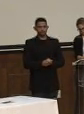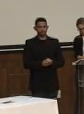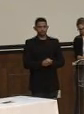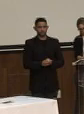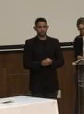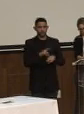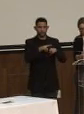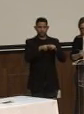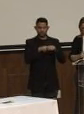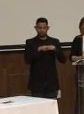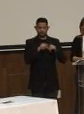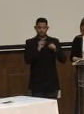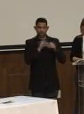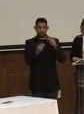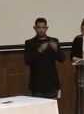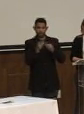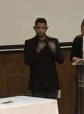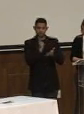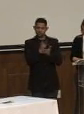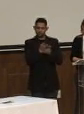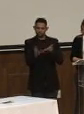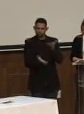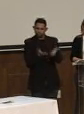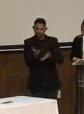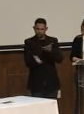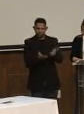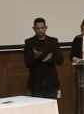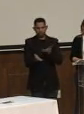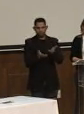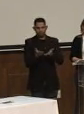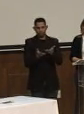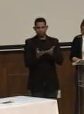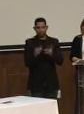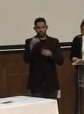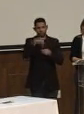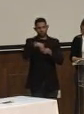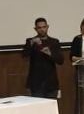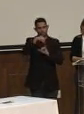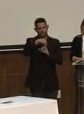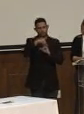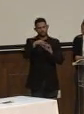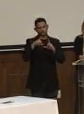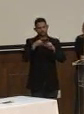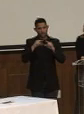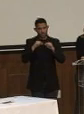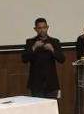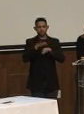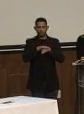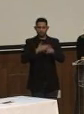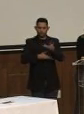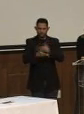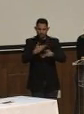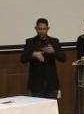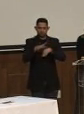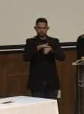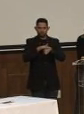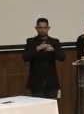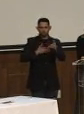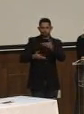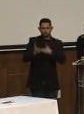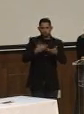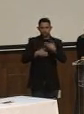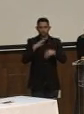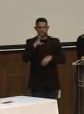E esse foi a maneira que eu sempre tratei aqui no Instituto Federal de Brasília, sempre com diálogo, com conversa,